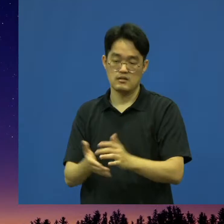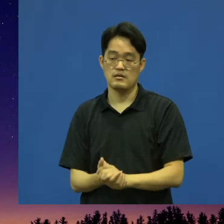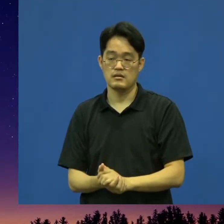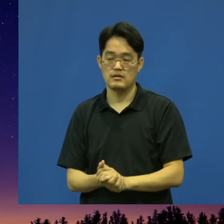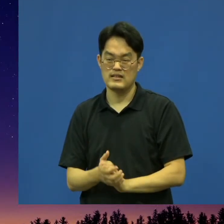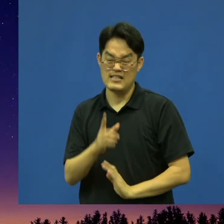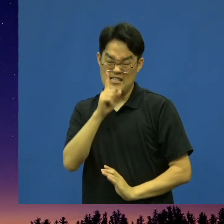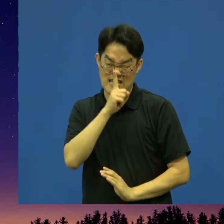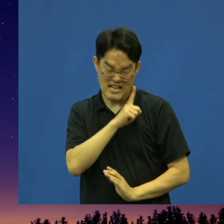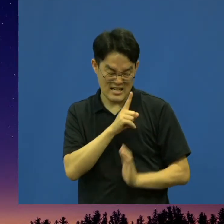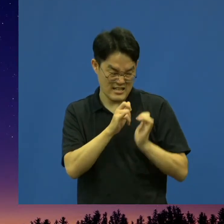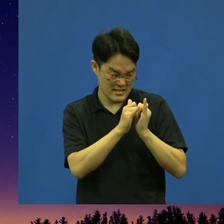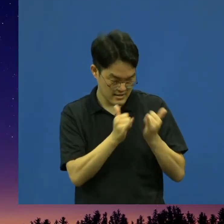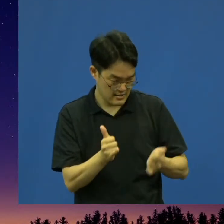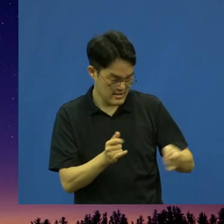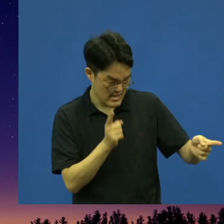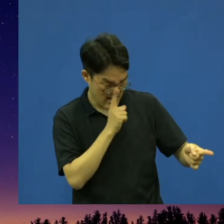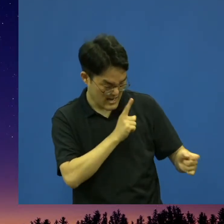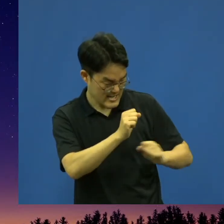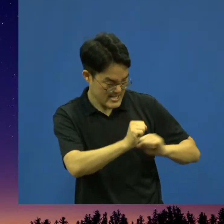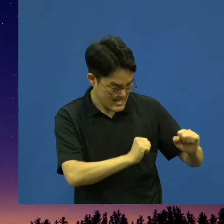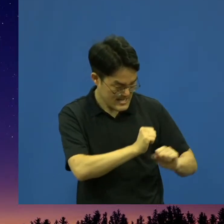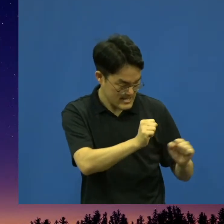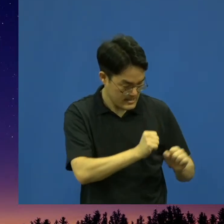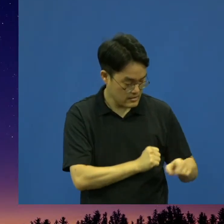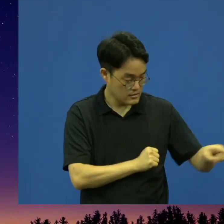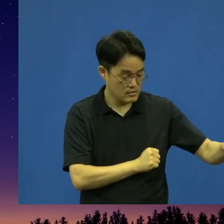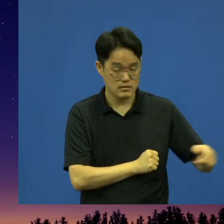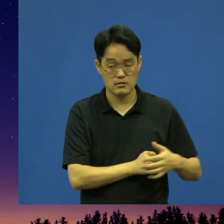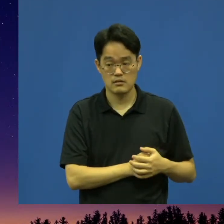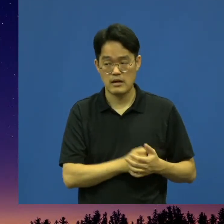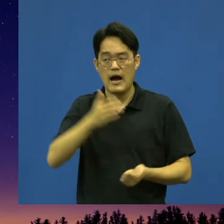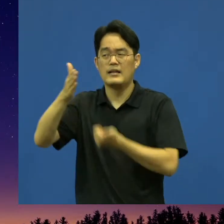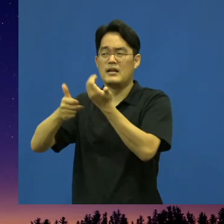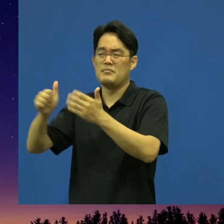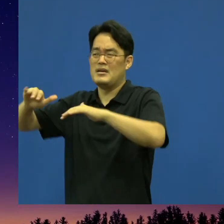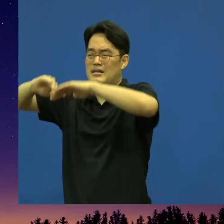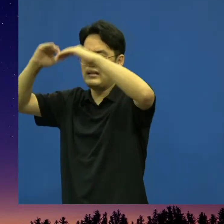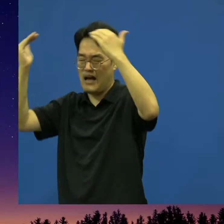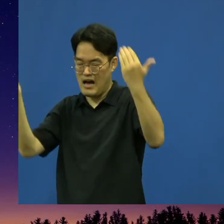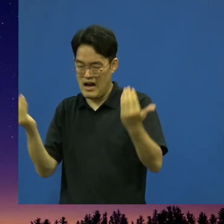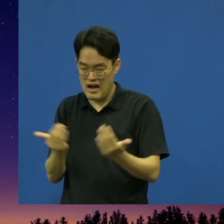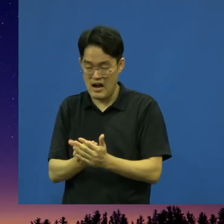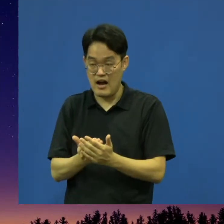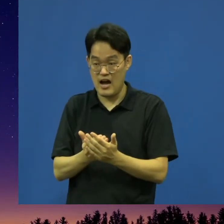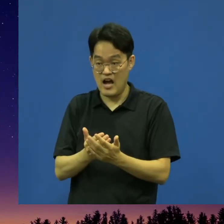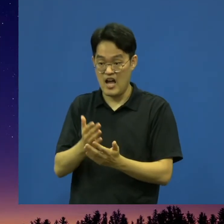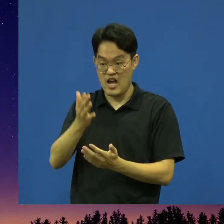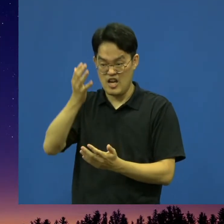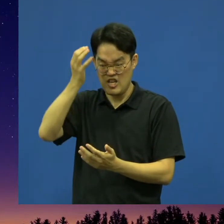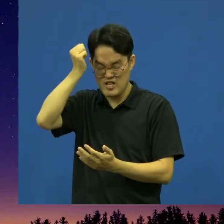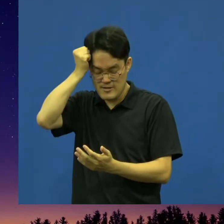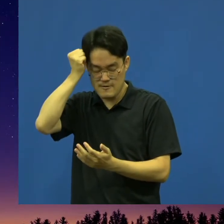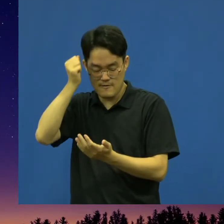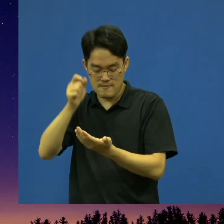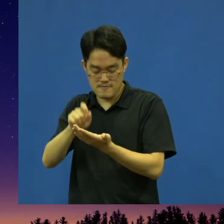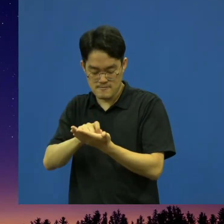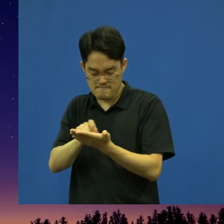악한 자들의 악한 행실, 하나님이 다 하나도 잊지 않고